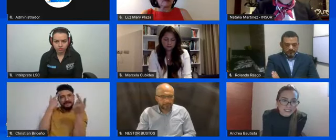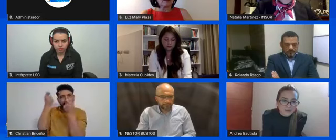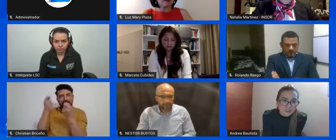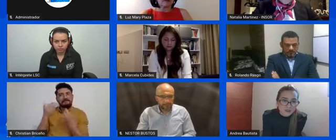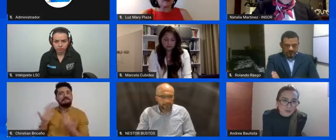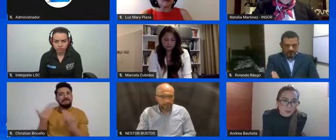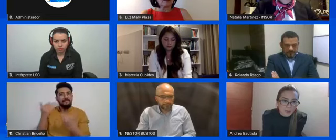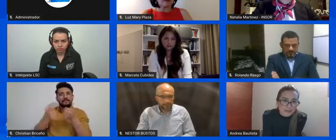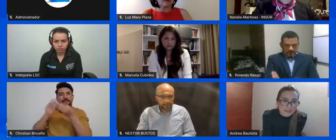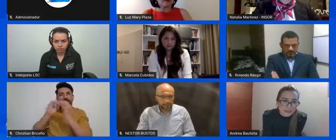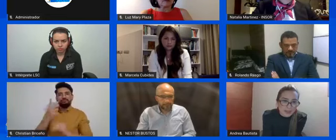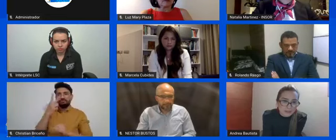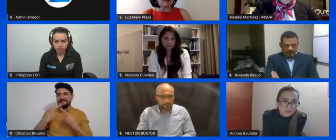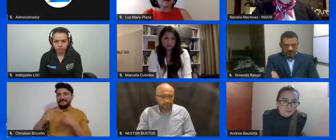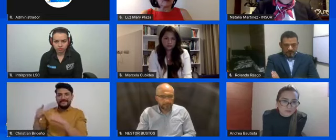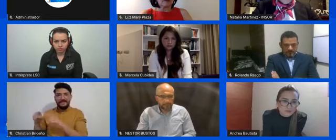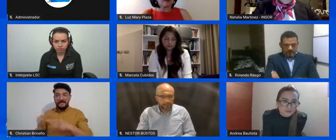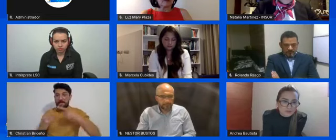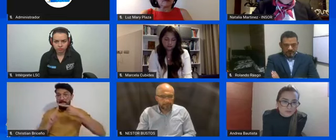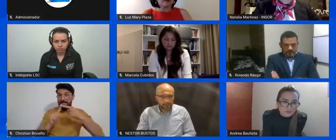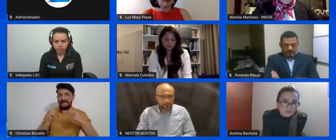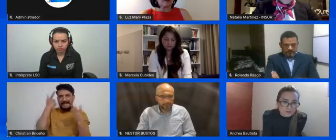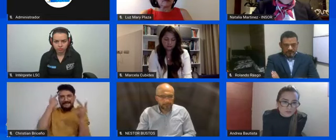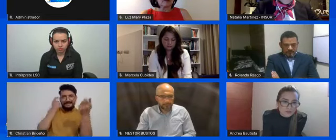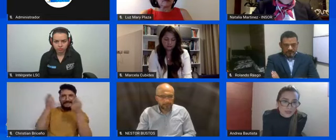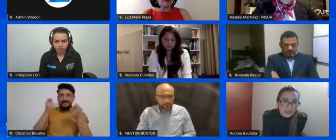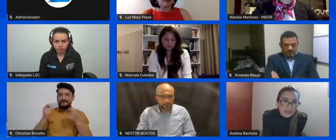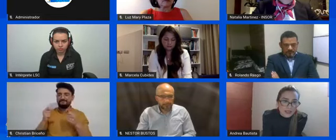de redes sociales y que las personas solas puedan participar.